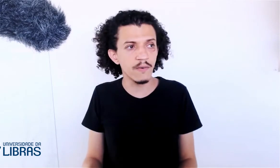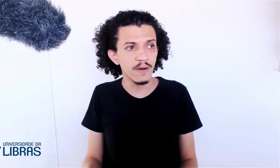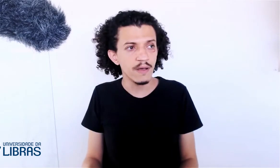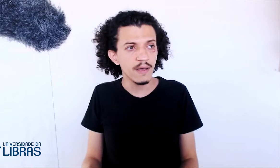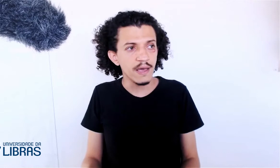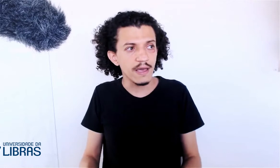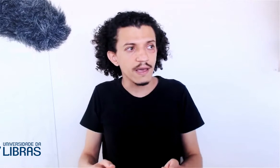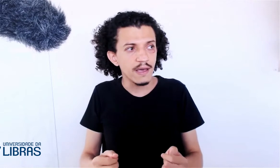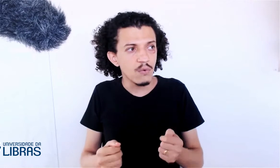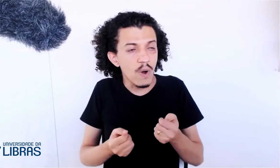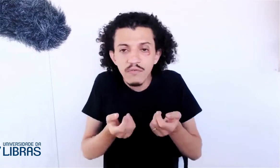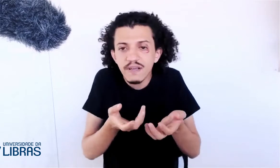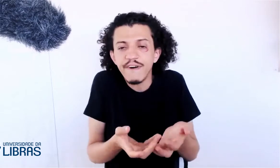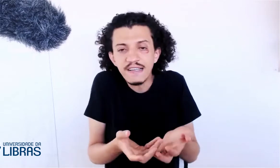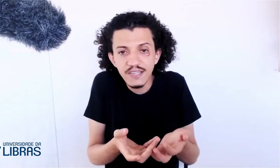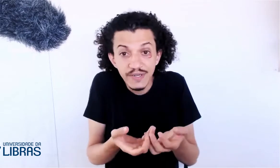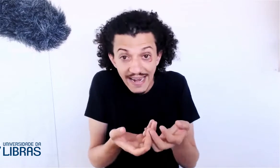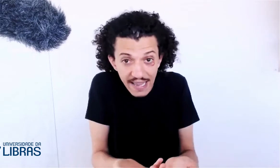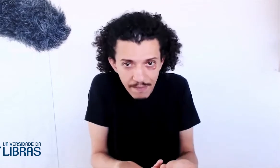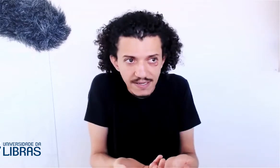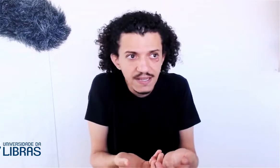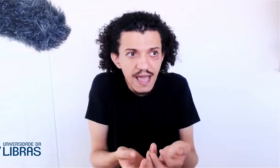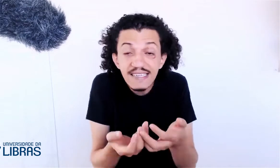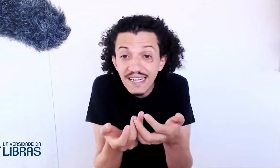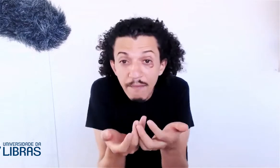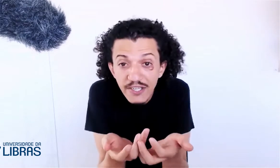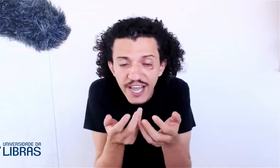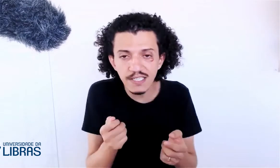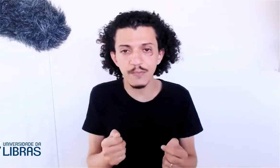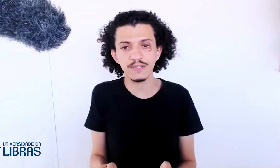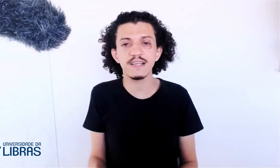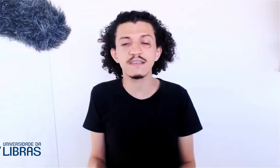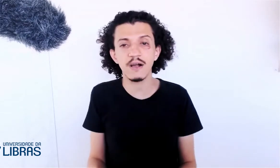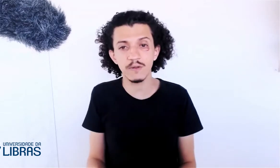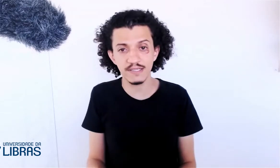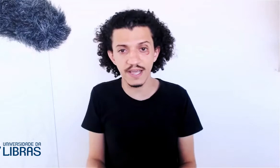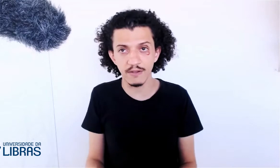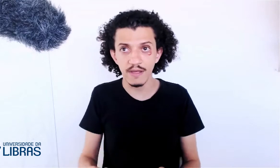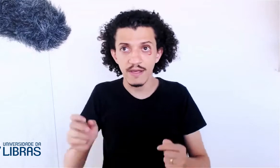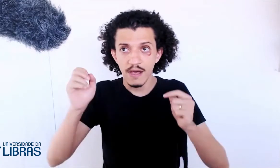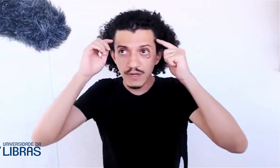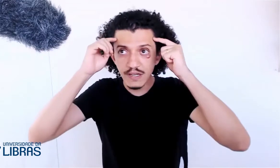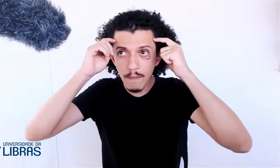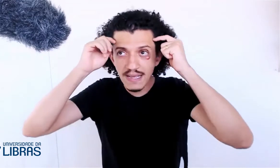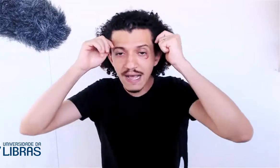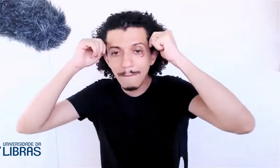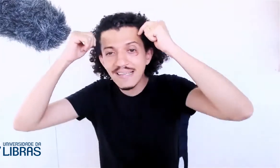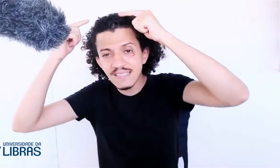Então, quando você faz isso na Libras, é exatamente esse processo que está acontecendo. Você começa a